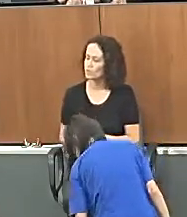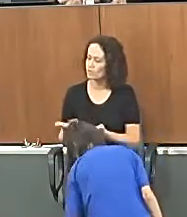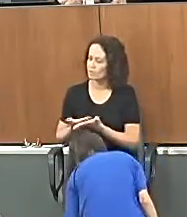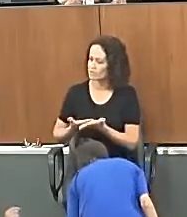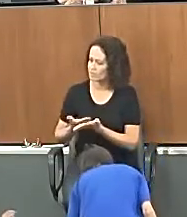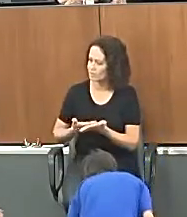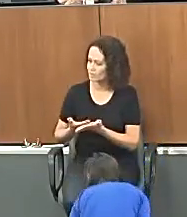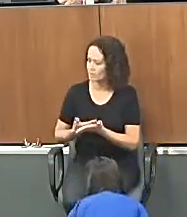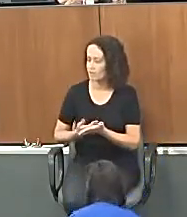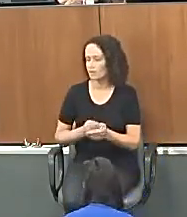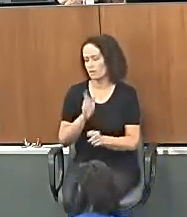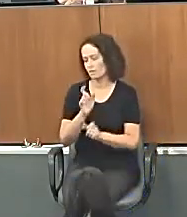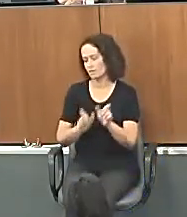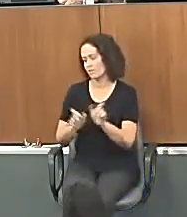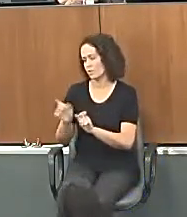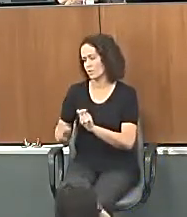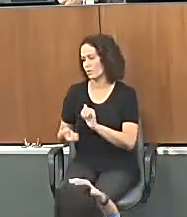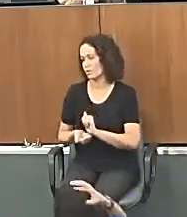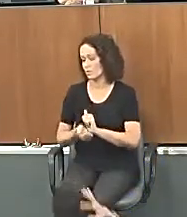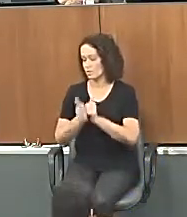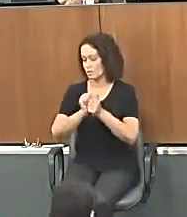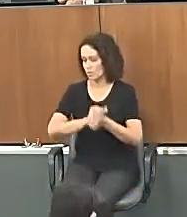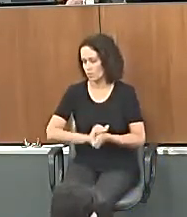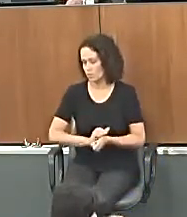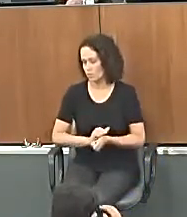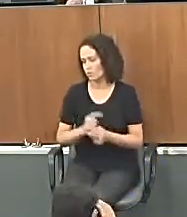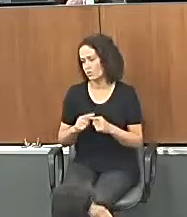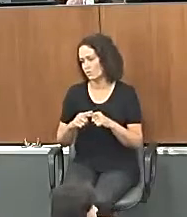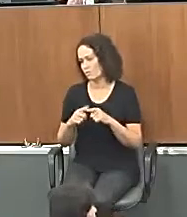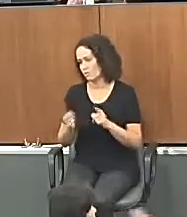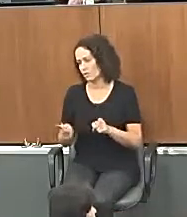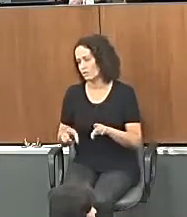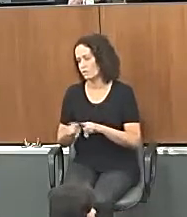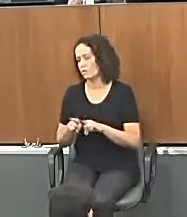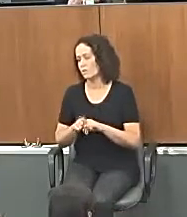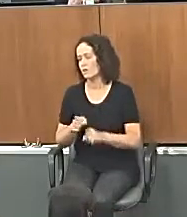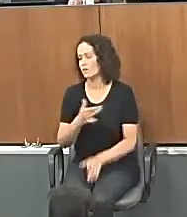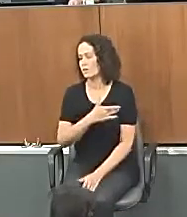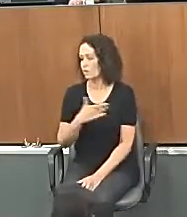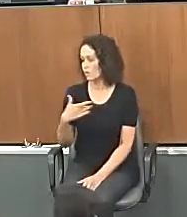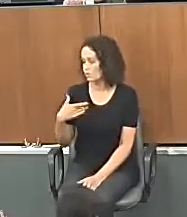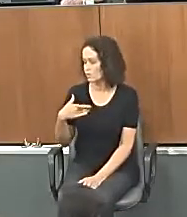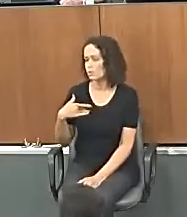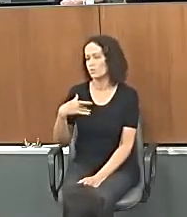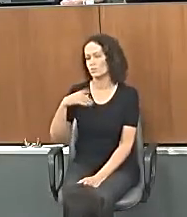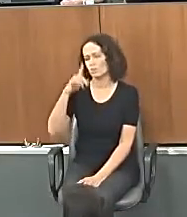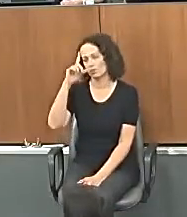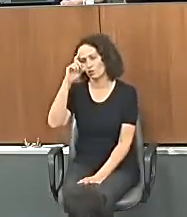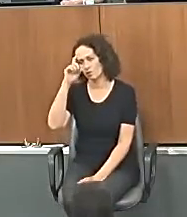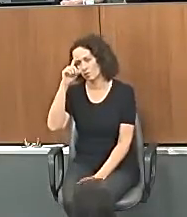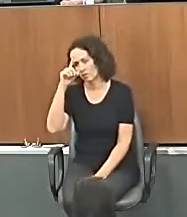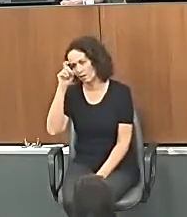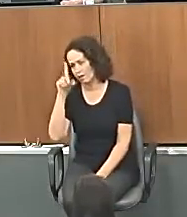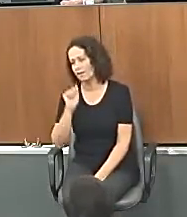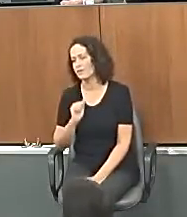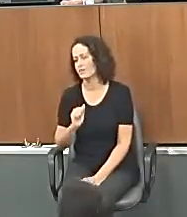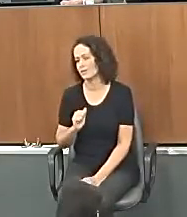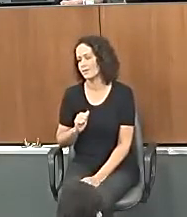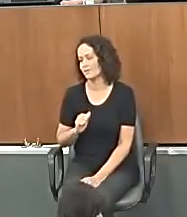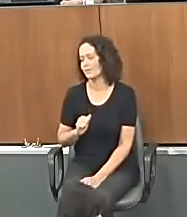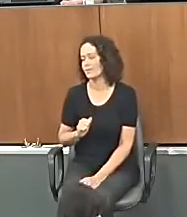que estão envolvidas com o esporte mas também com todo o cuidado na saúde nos hospitais nas unidades básicas de saúde